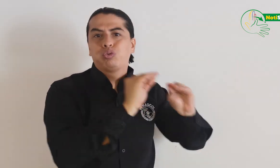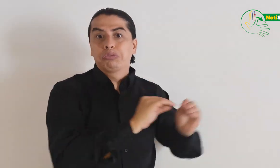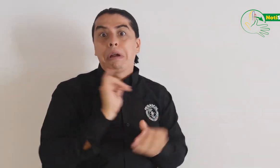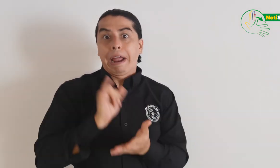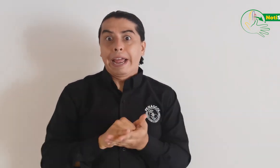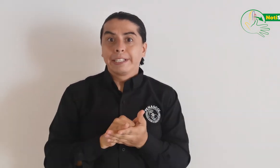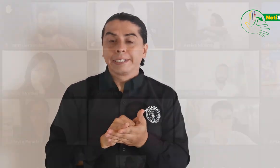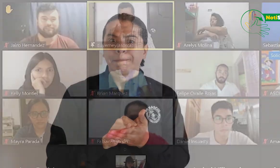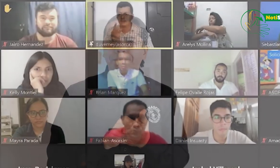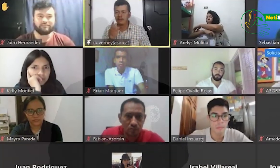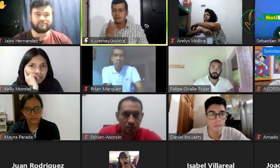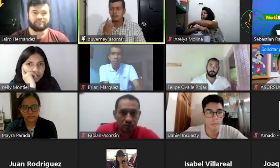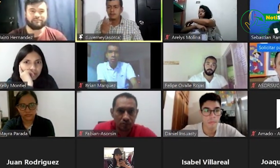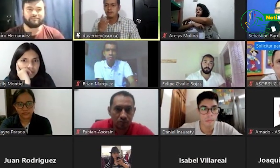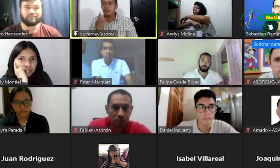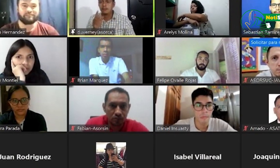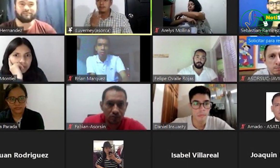la Federación.